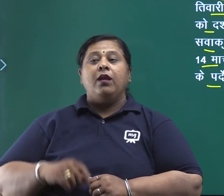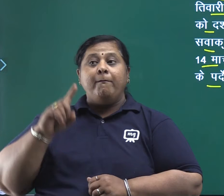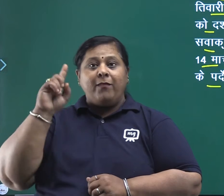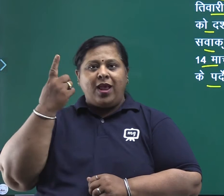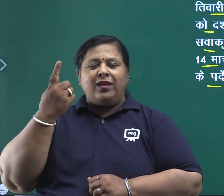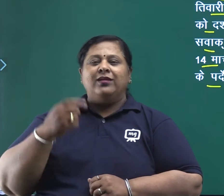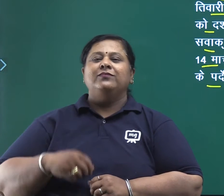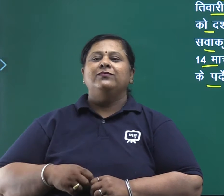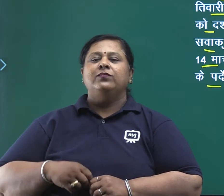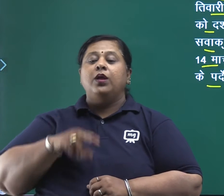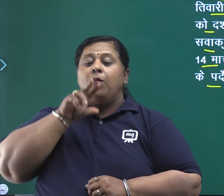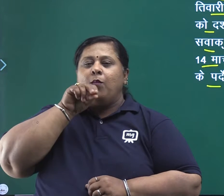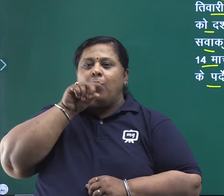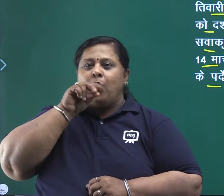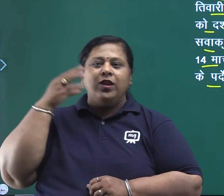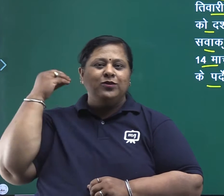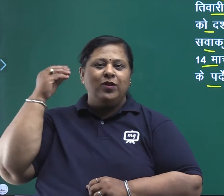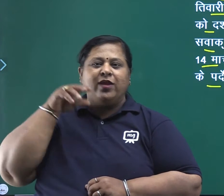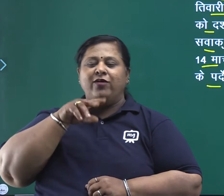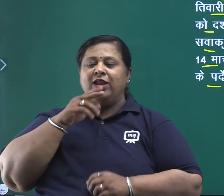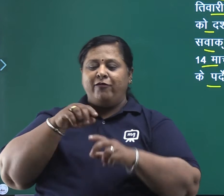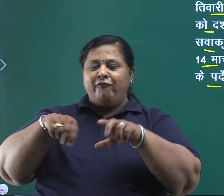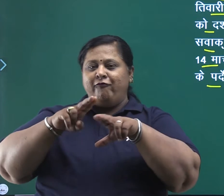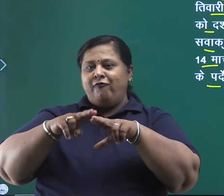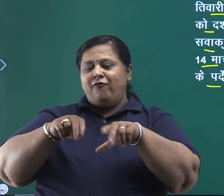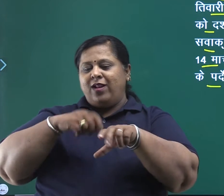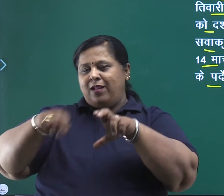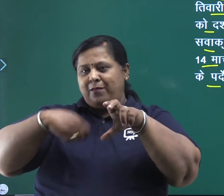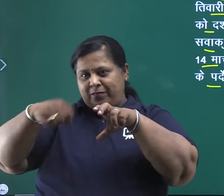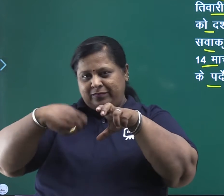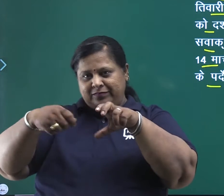पहली बोलने सुनने वाली फिल्म